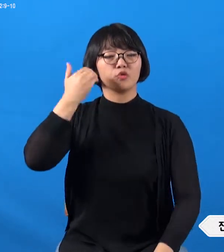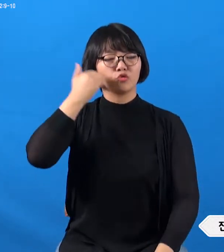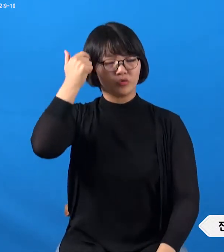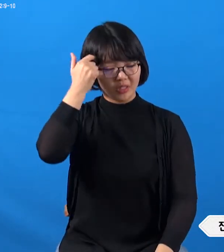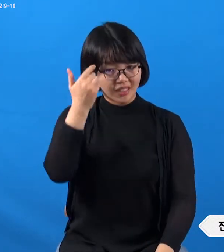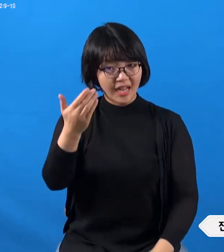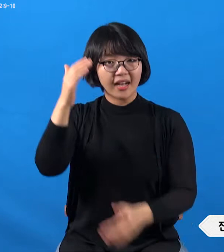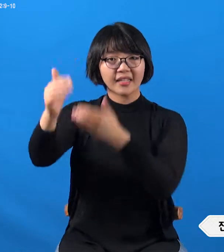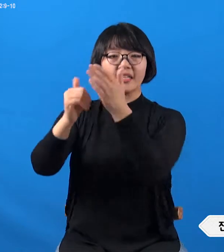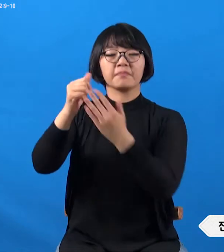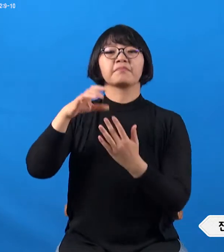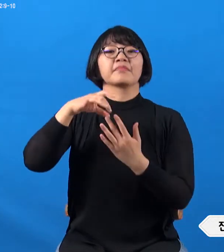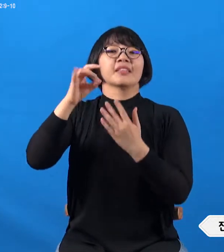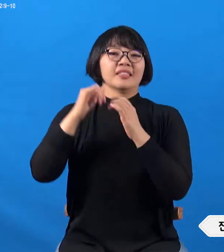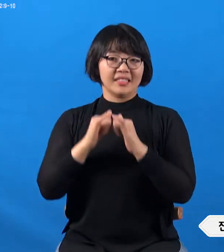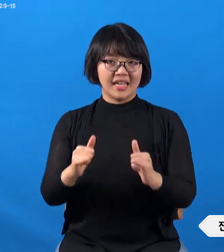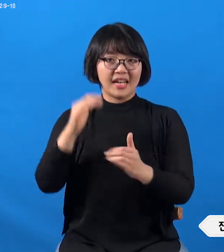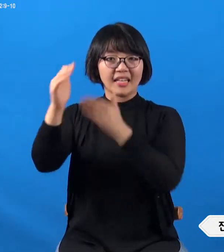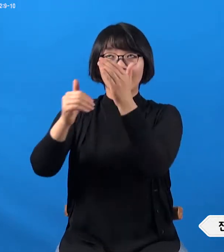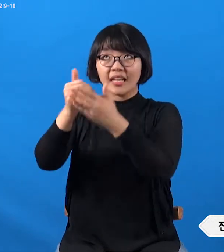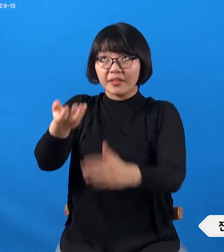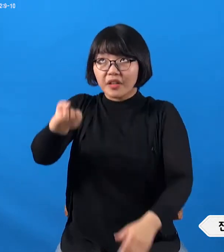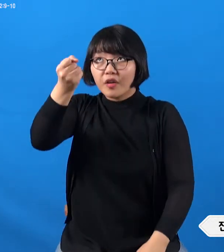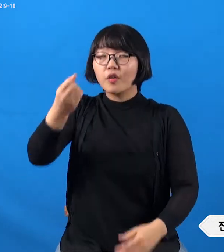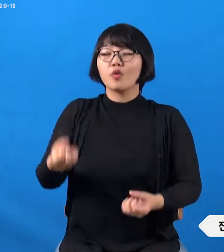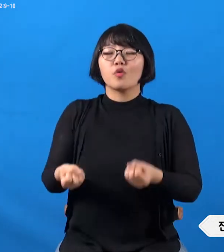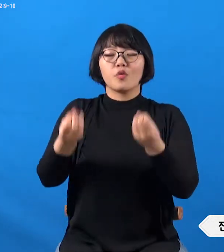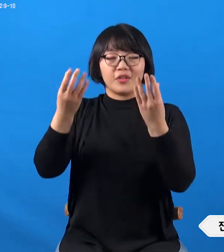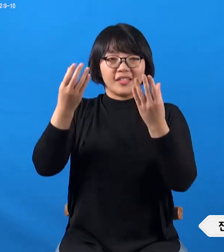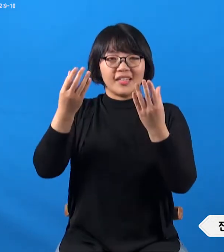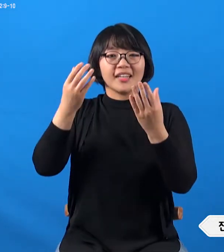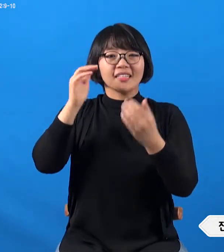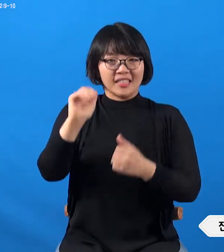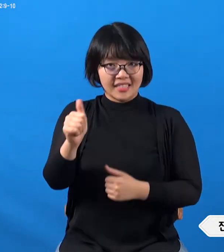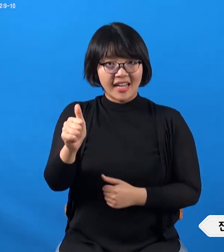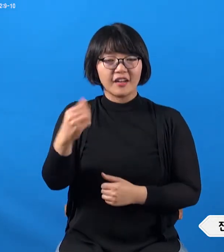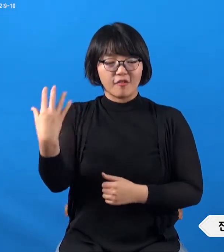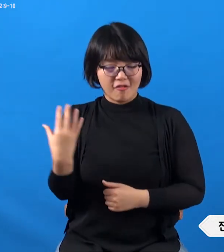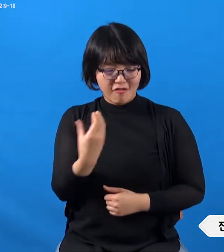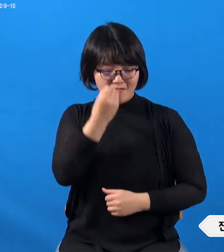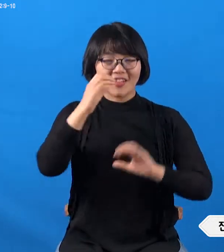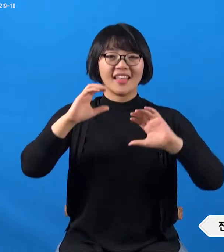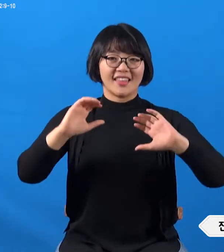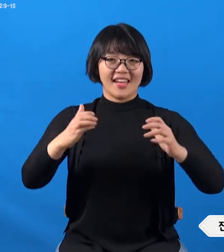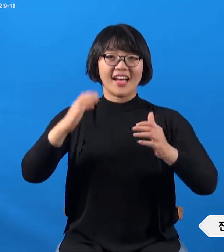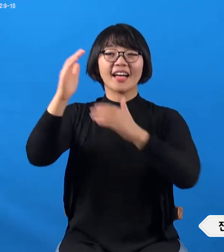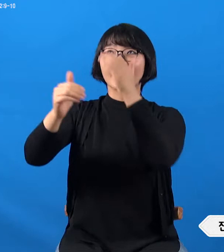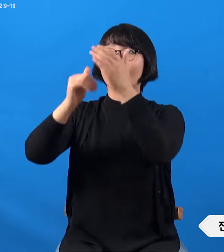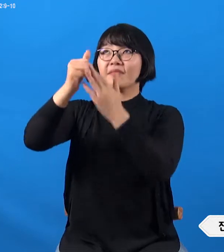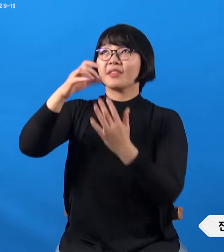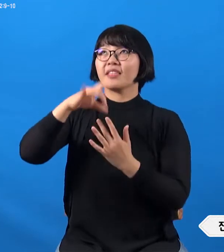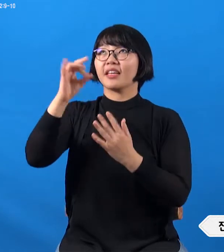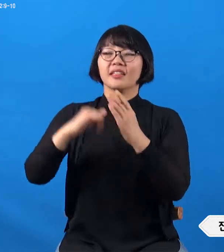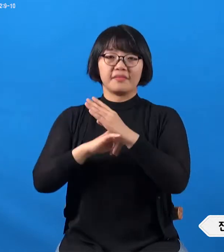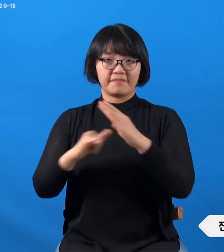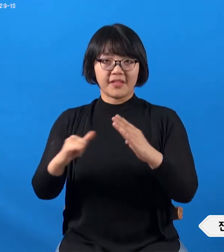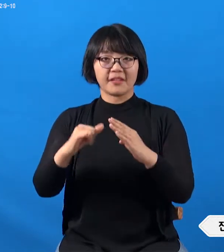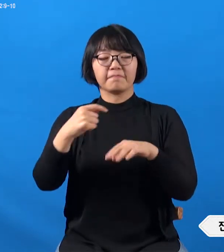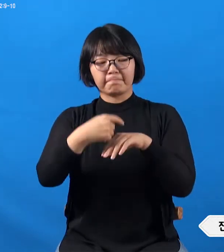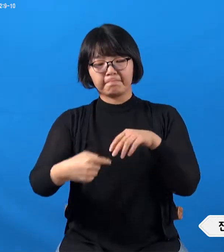택함을 받은 자, 하나님의 소유, 왕같은 제사장, 거룩한 나라, 택하신